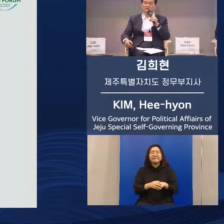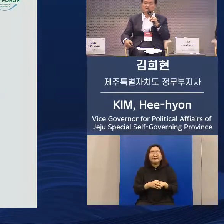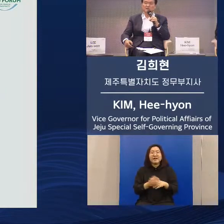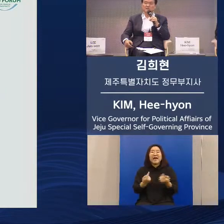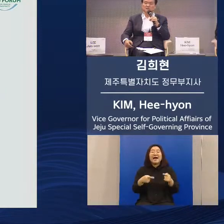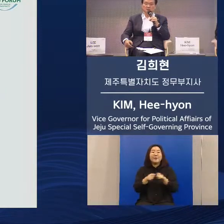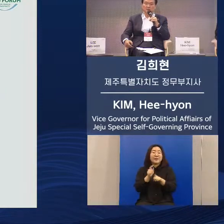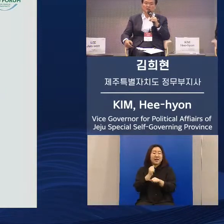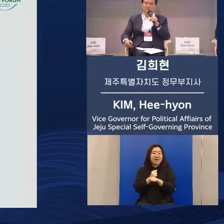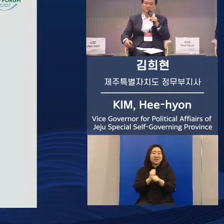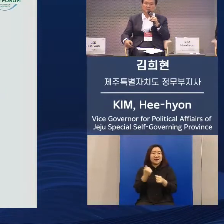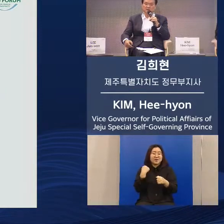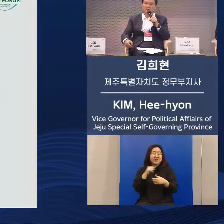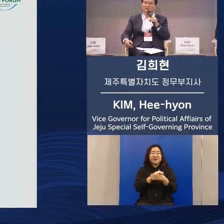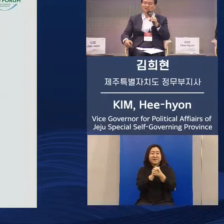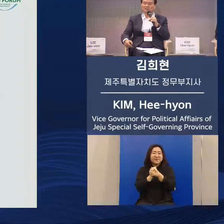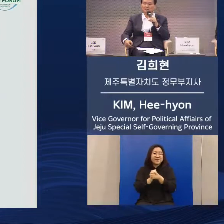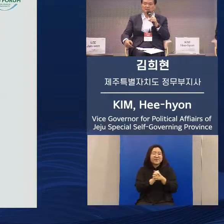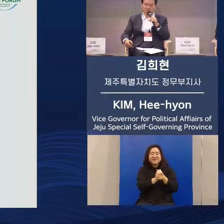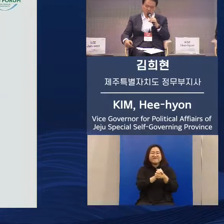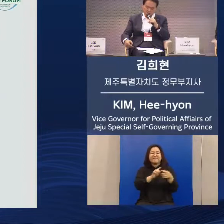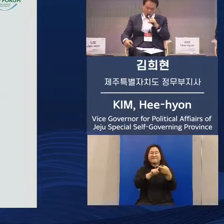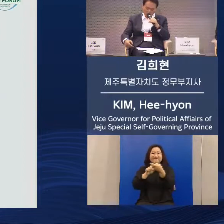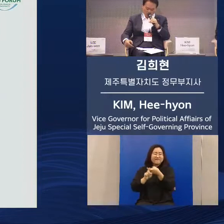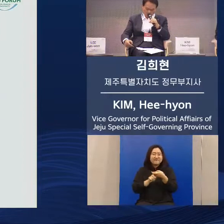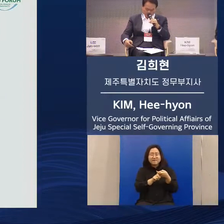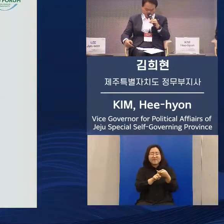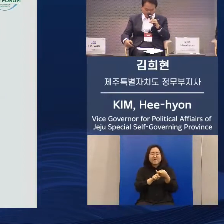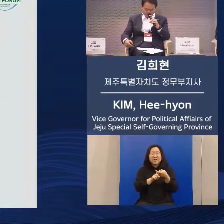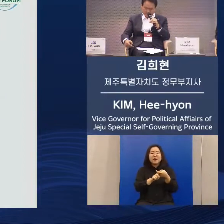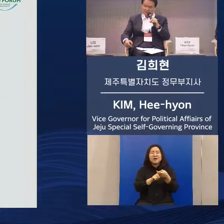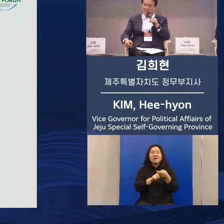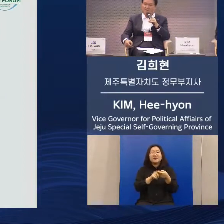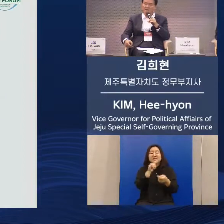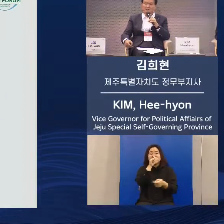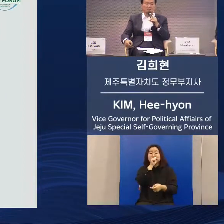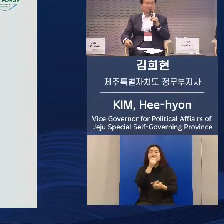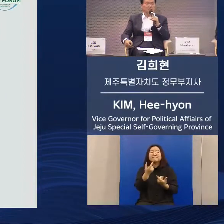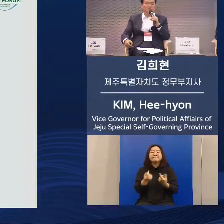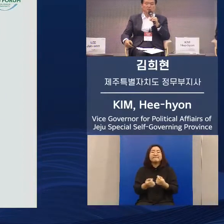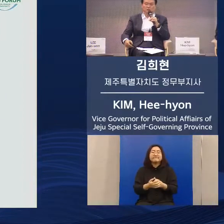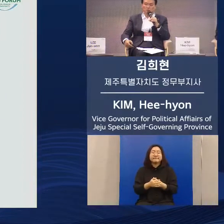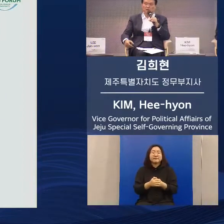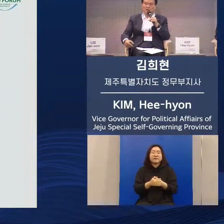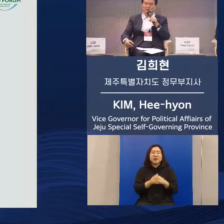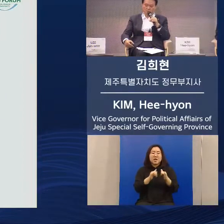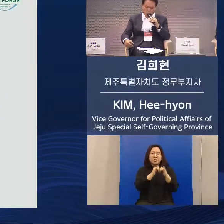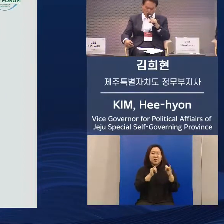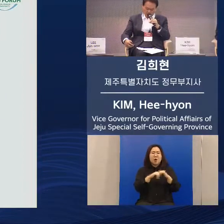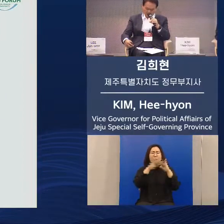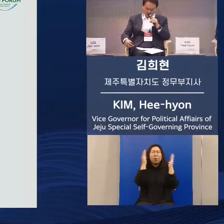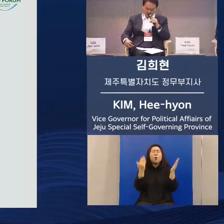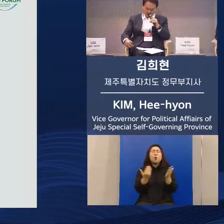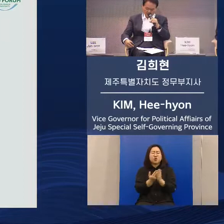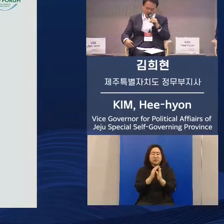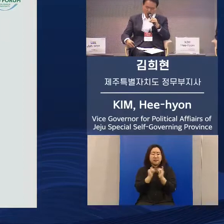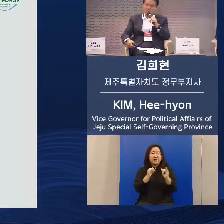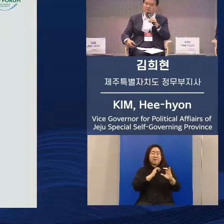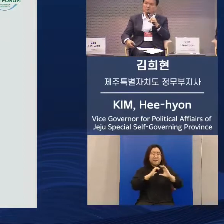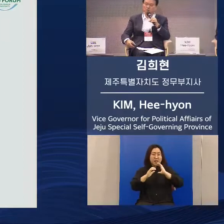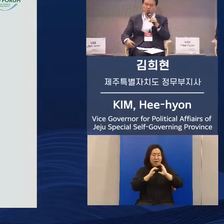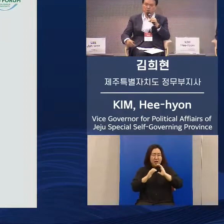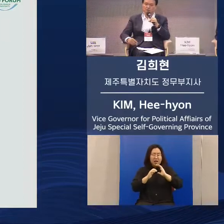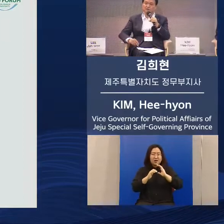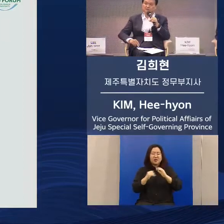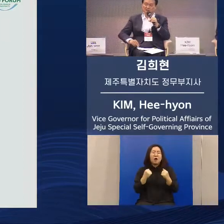분들이 함께해서 협력하는, 연대하는 이런 제안을 갖고 싶고요. 사회 구성원 모두가 활발히 소통할 때